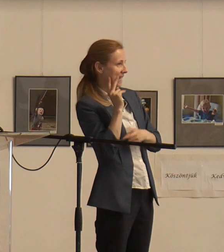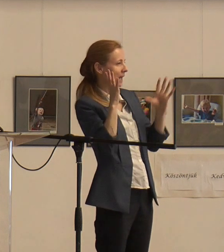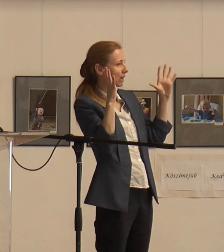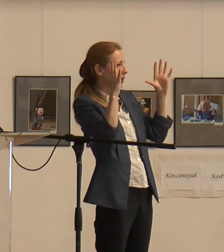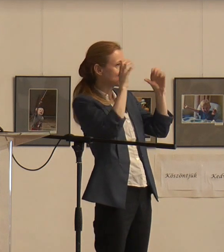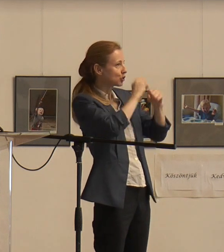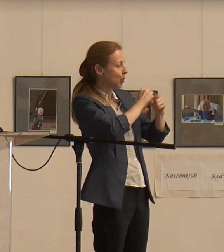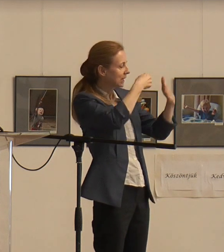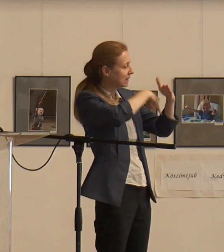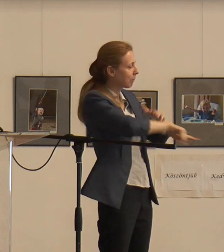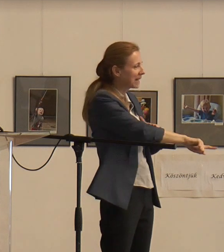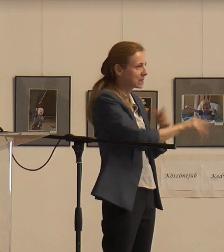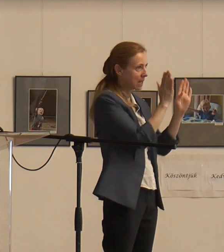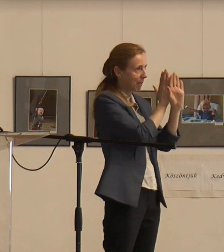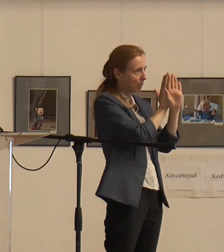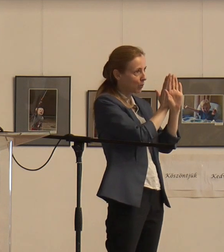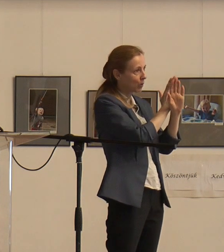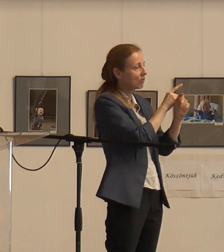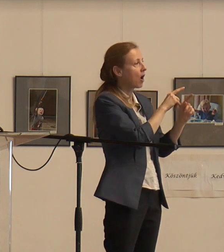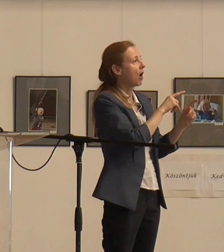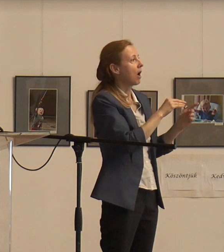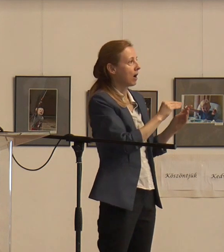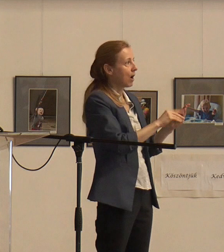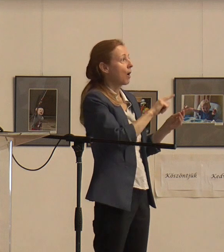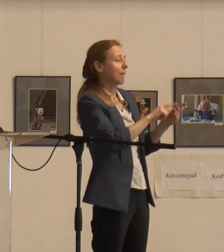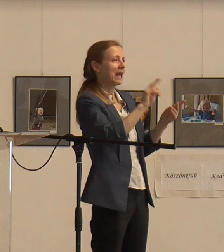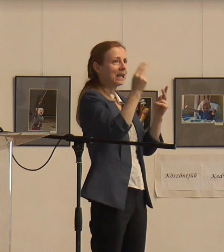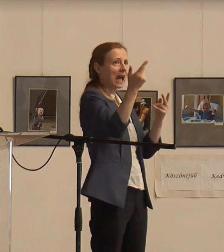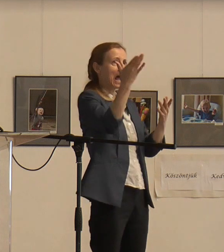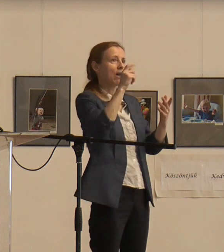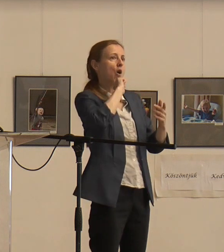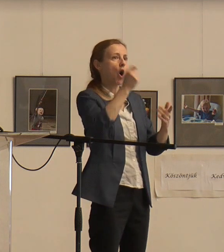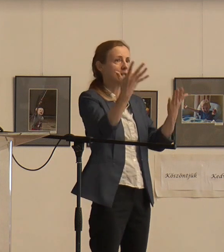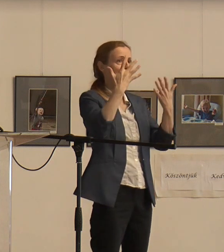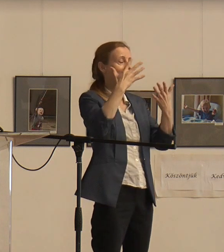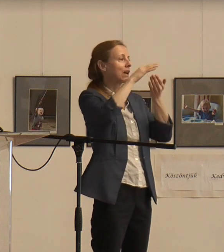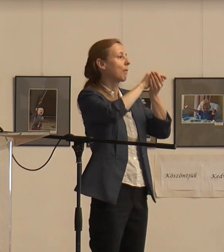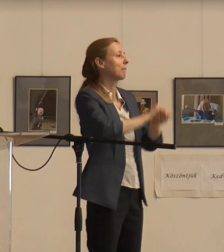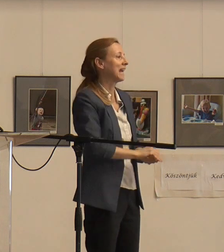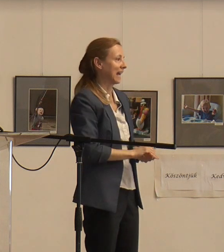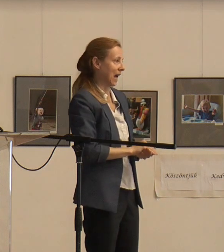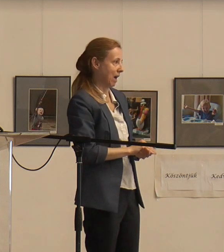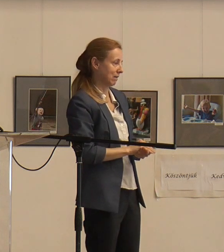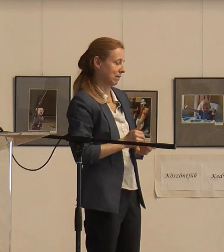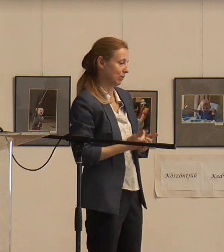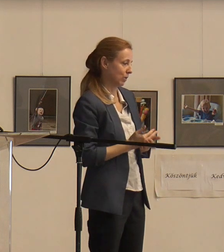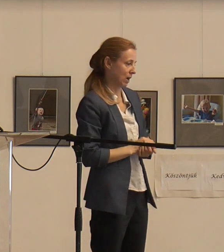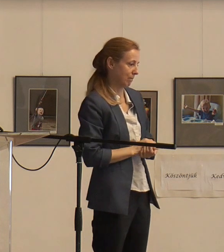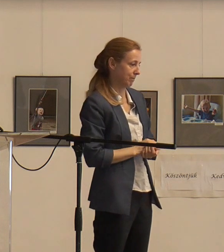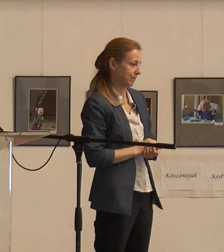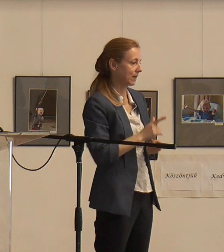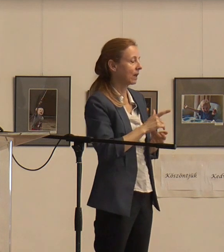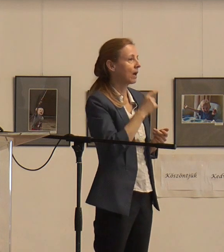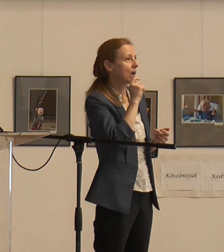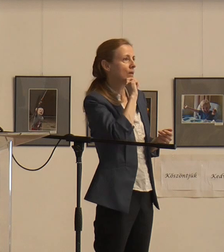sötét incékbe bújva, míg jelen ír hazánkra újból a béke újja. S